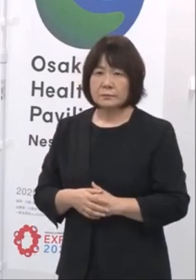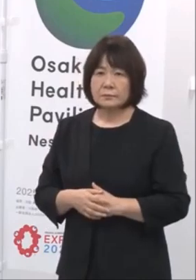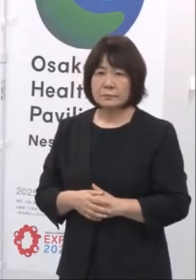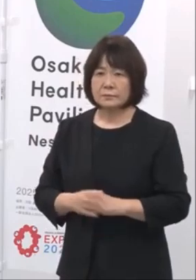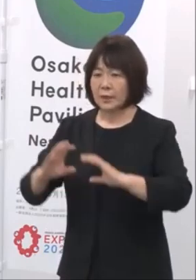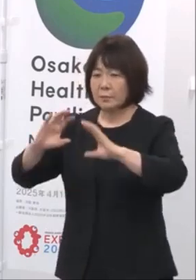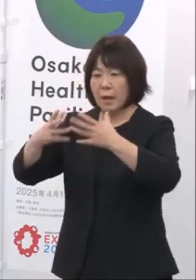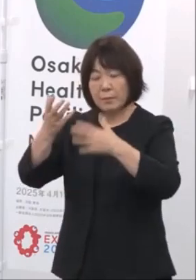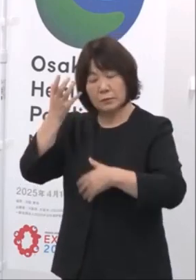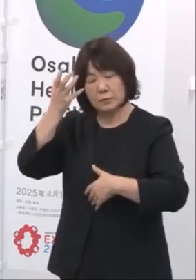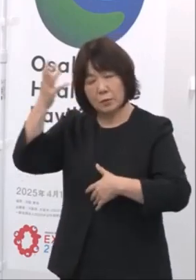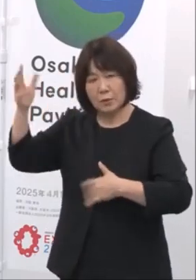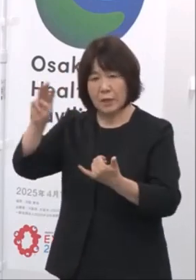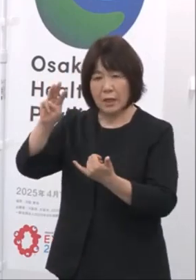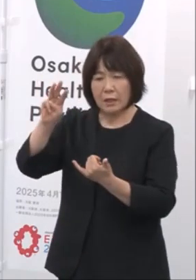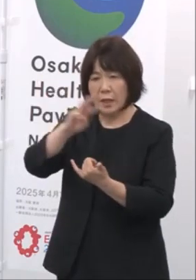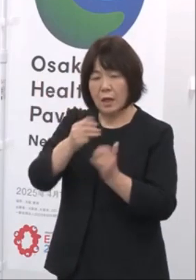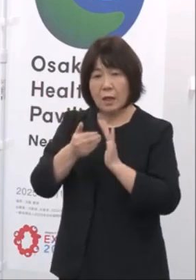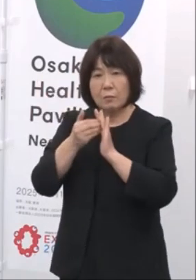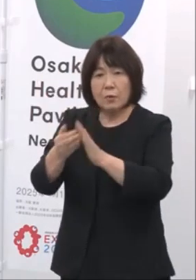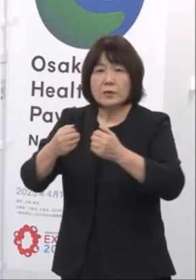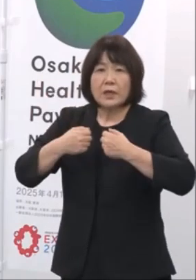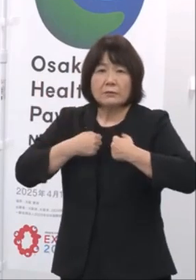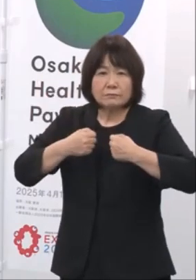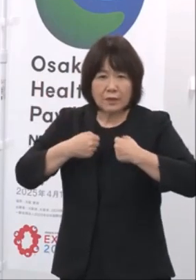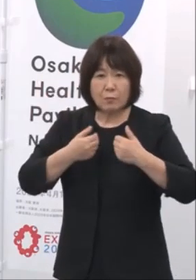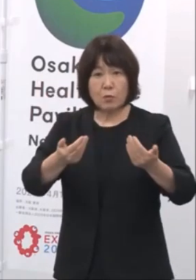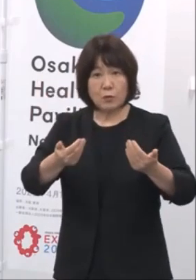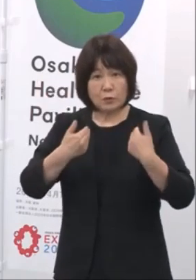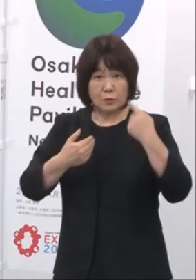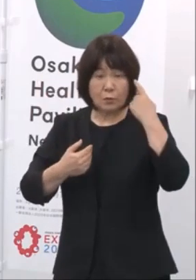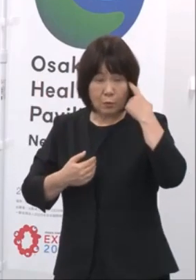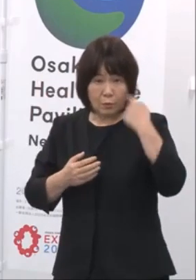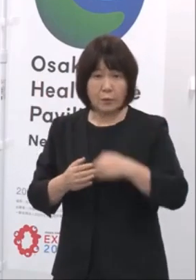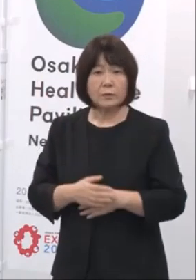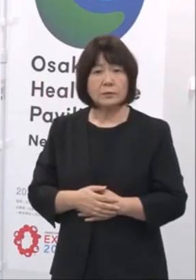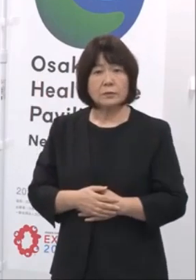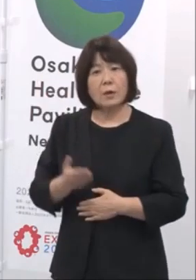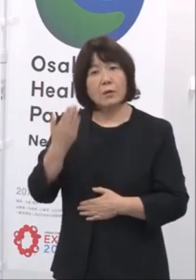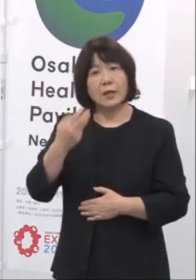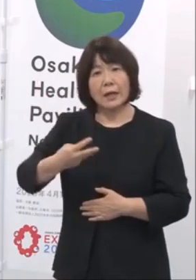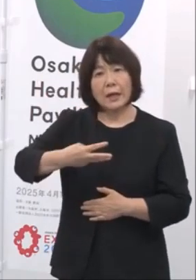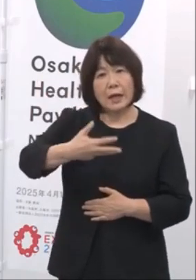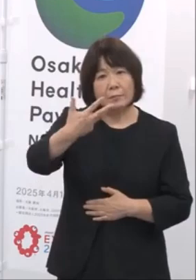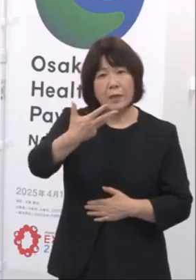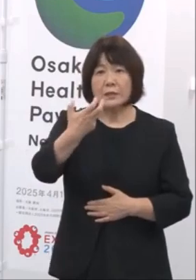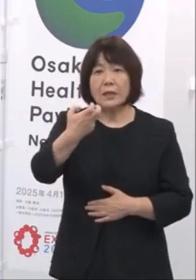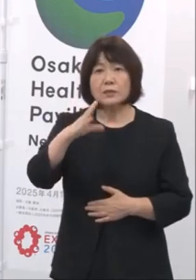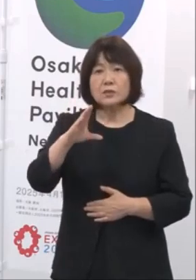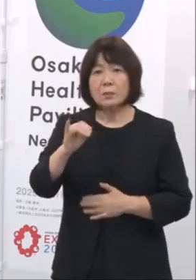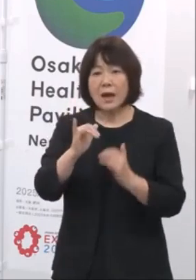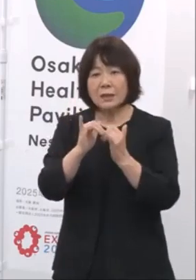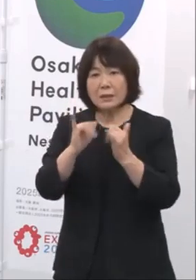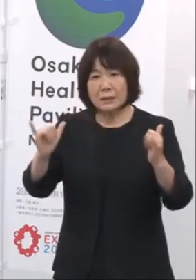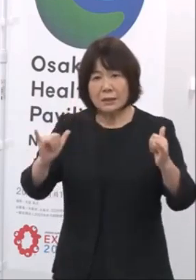まあ、万博を想定した防災訓練、そういったこともまあ必要になってくると、まあ、昨日は880万人訓練で、